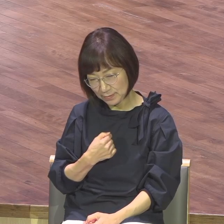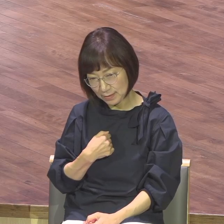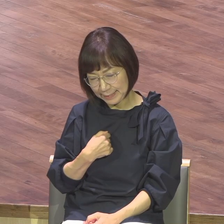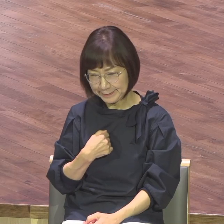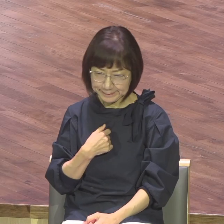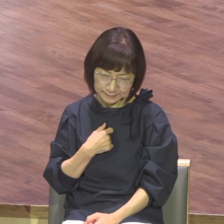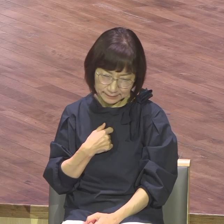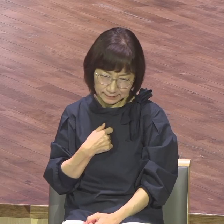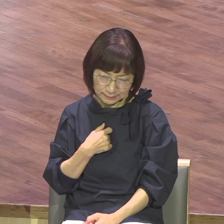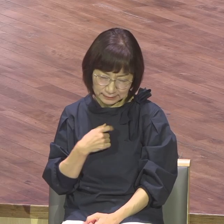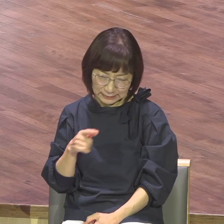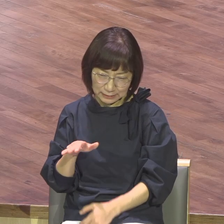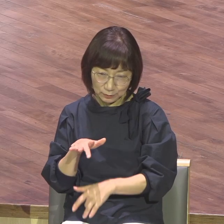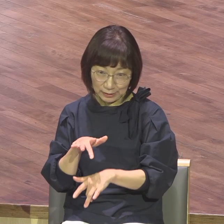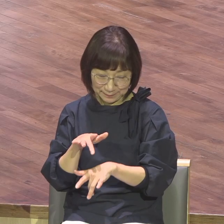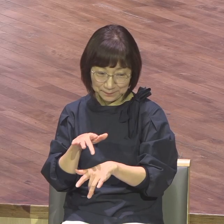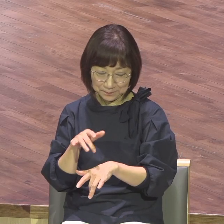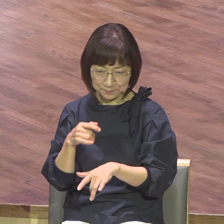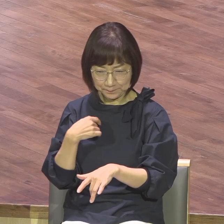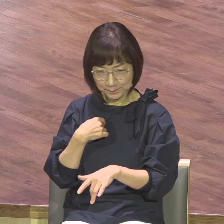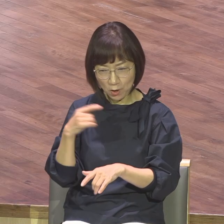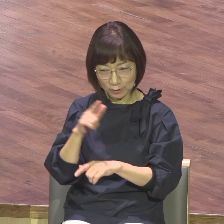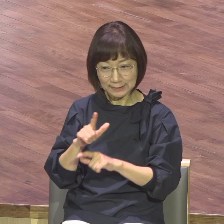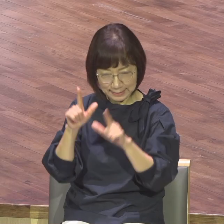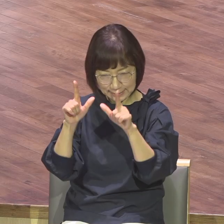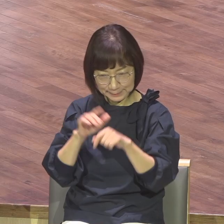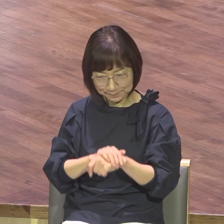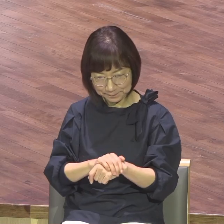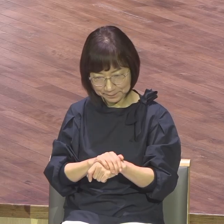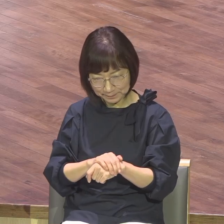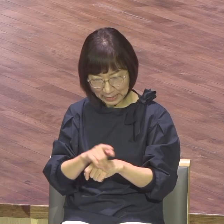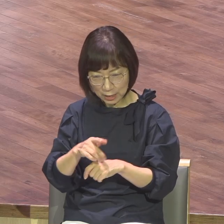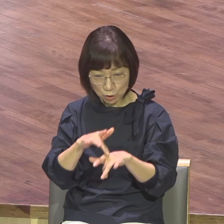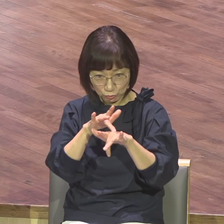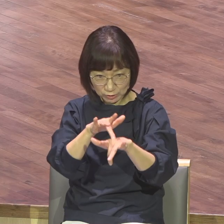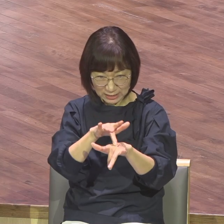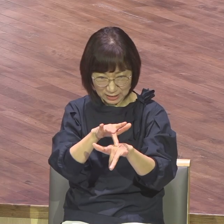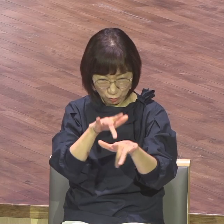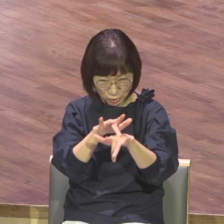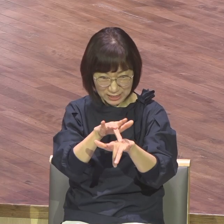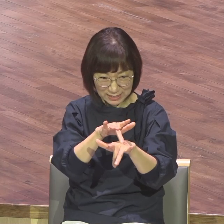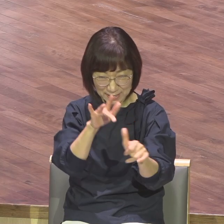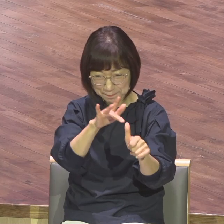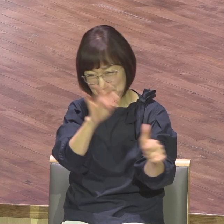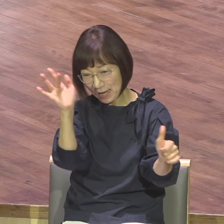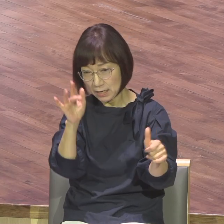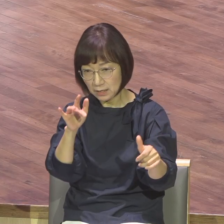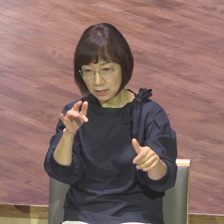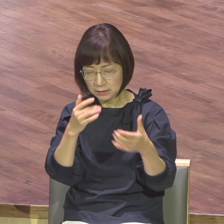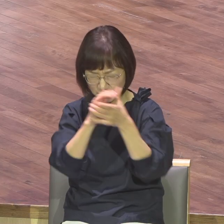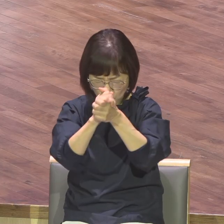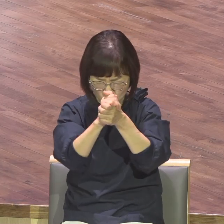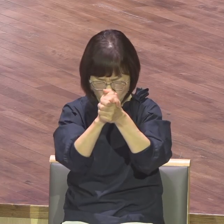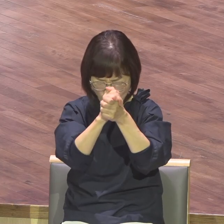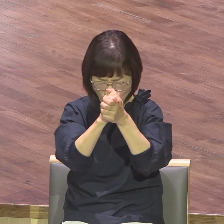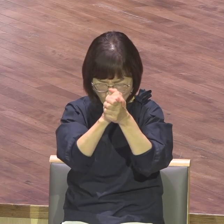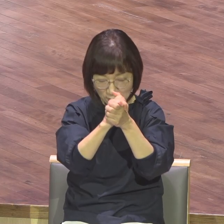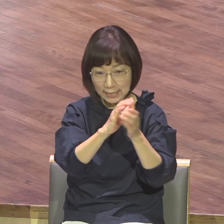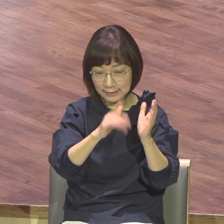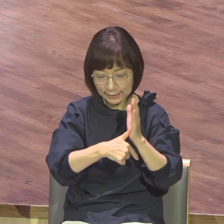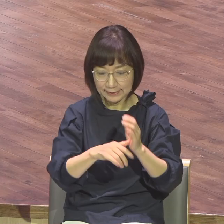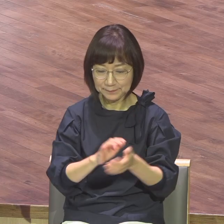운동하고 있을 때 막 귀신 쫓겨나가 있는 거 보면 그러니까 같이 그랬대. 이 선교사님이 부인이 하도